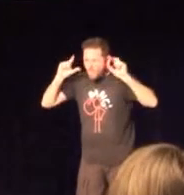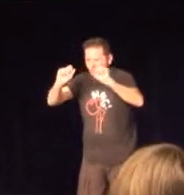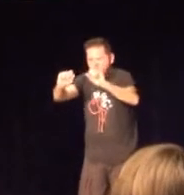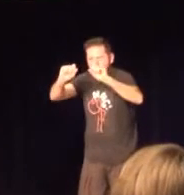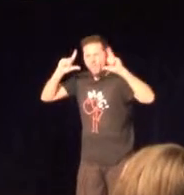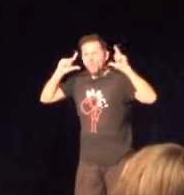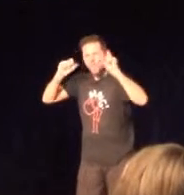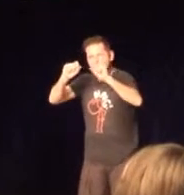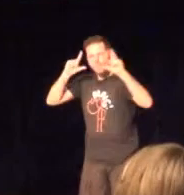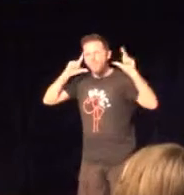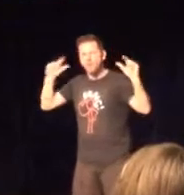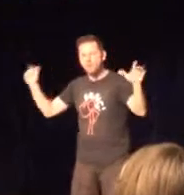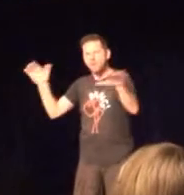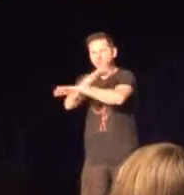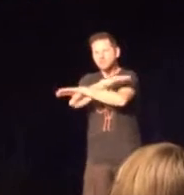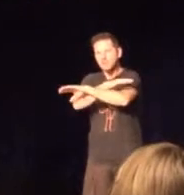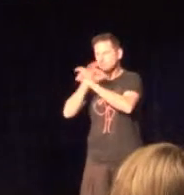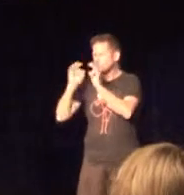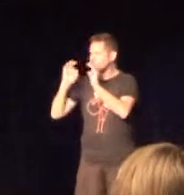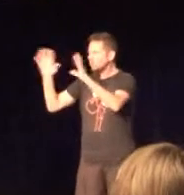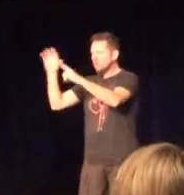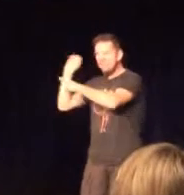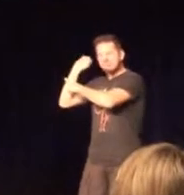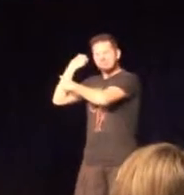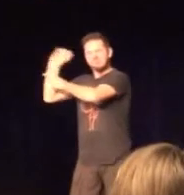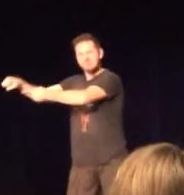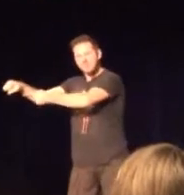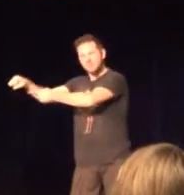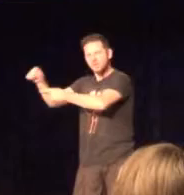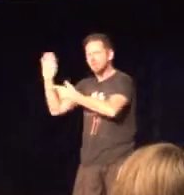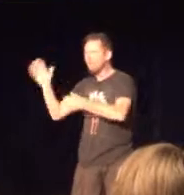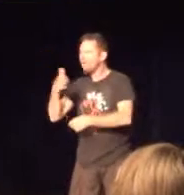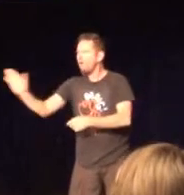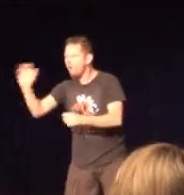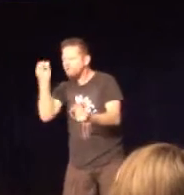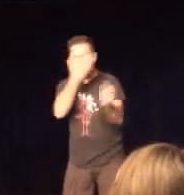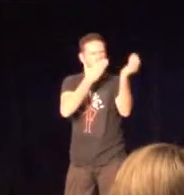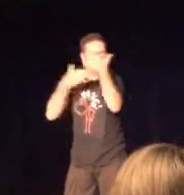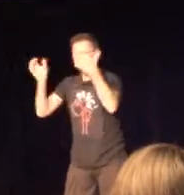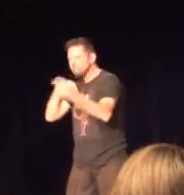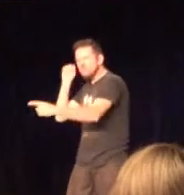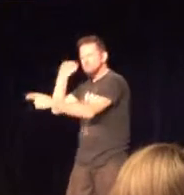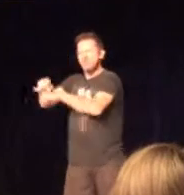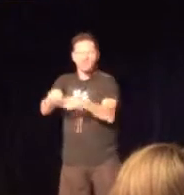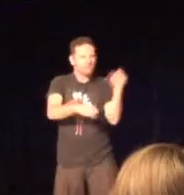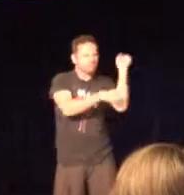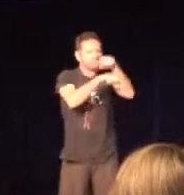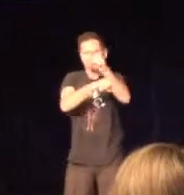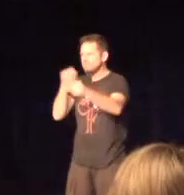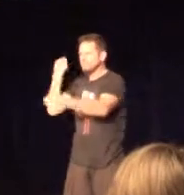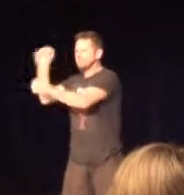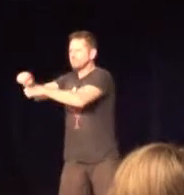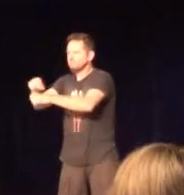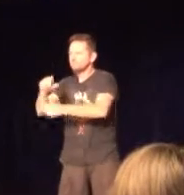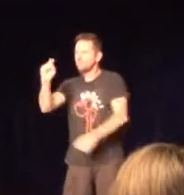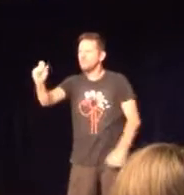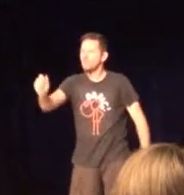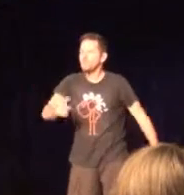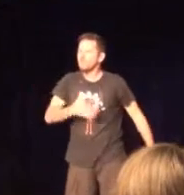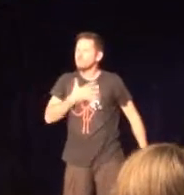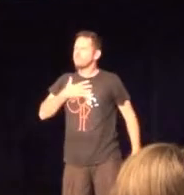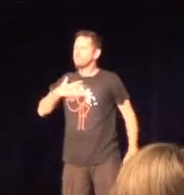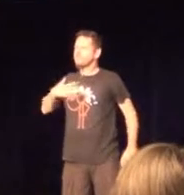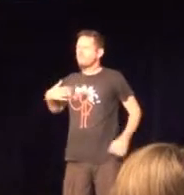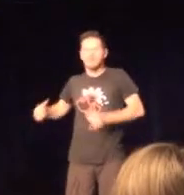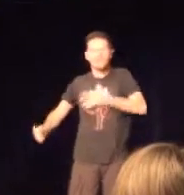sentiment de victoire sur le temps, sur les aléas, une gorgée d'eau fraîche, un bain de pied dans un torrent, une suite